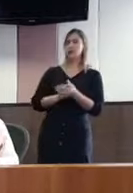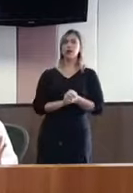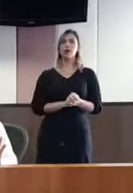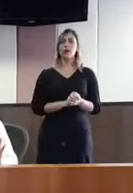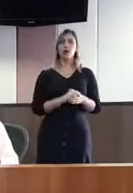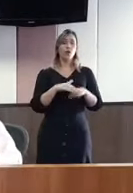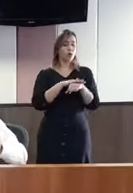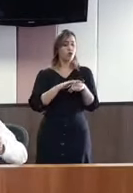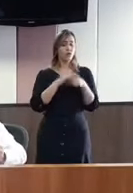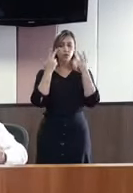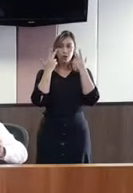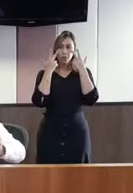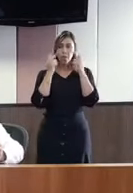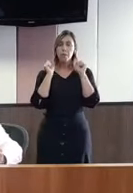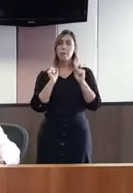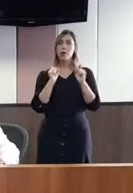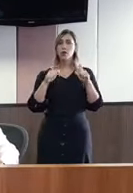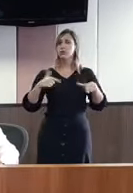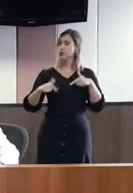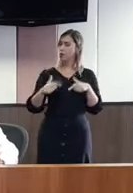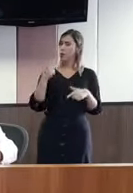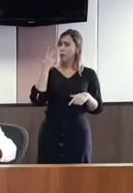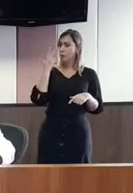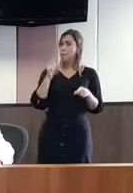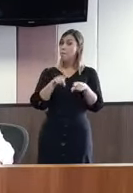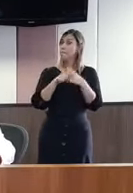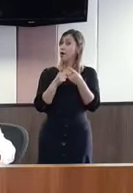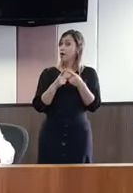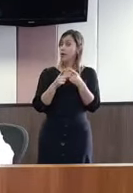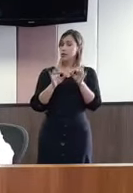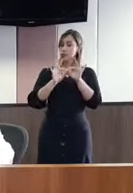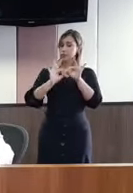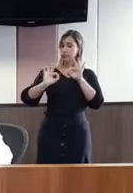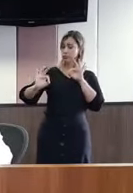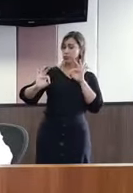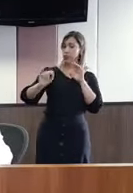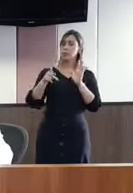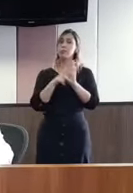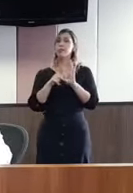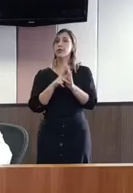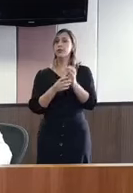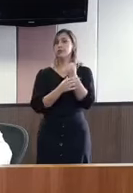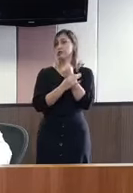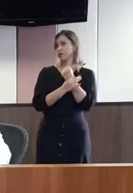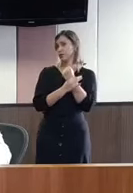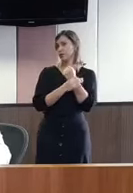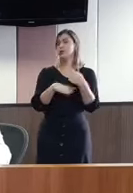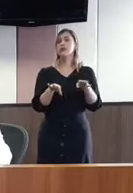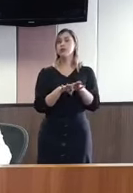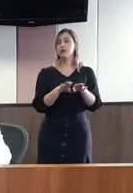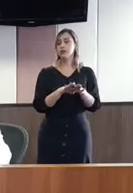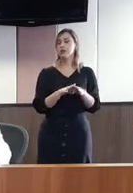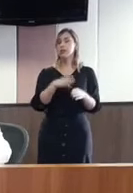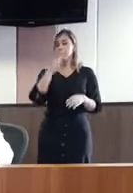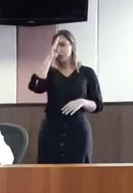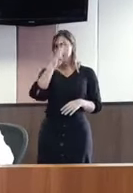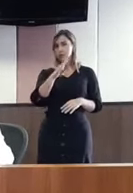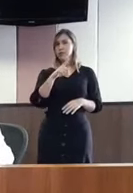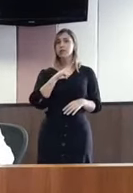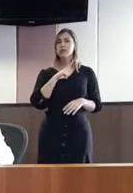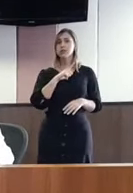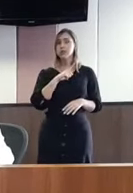conversando normalmente. Então, você pode trabalhar normalmente mantendo estas regras de segurança, principalmente se você tem